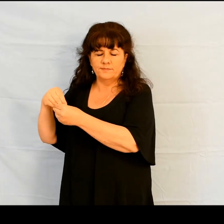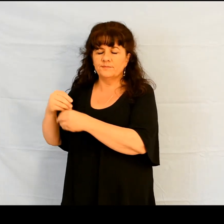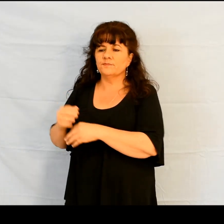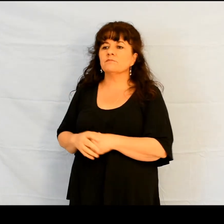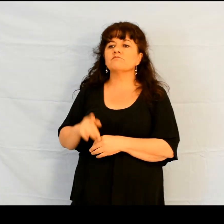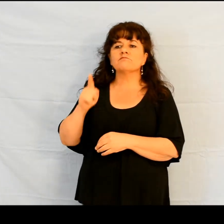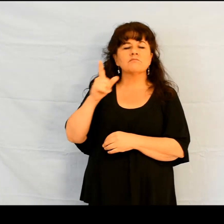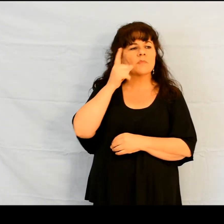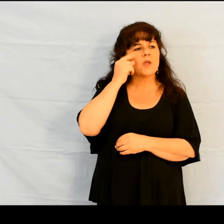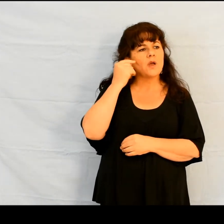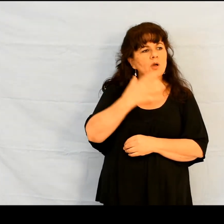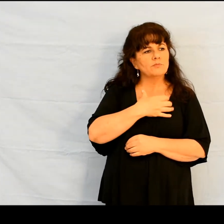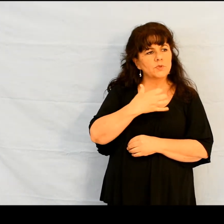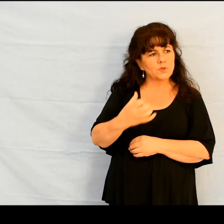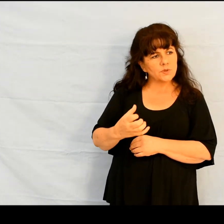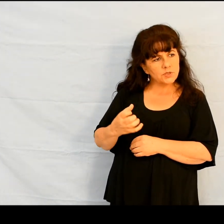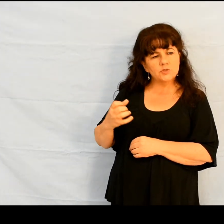« Qu'est-ce que j'apprends à ton sujet ?